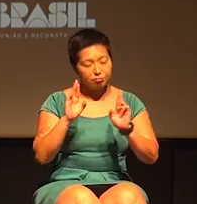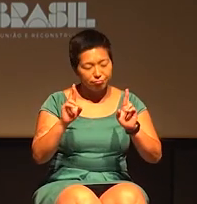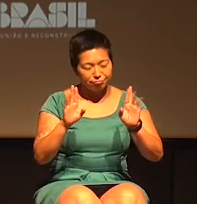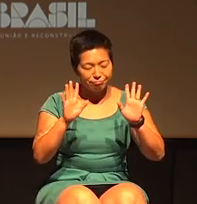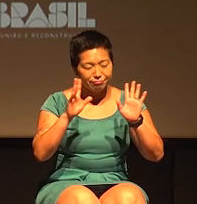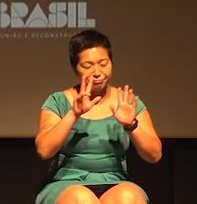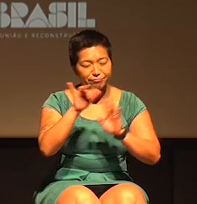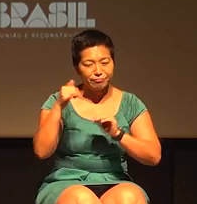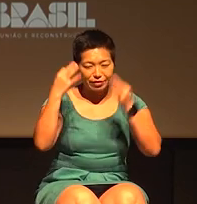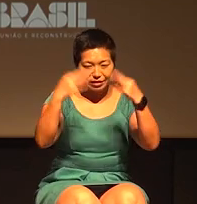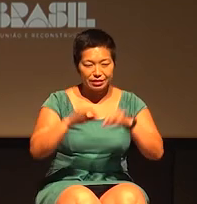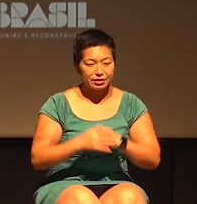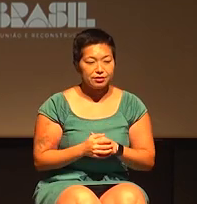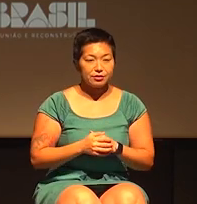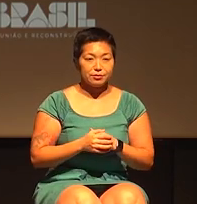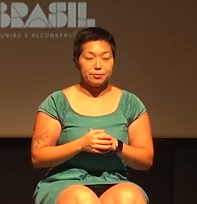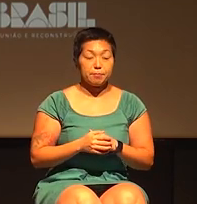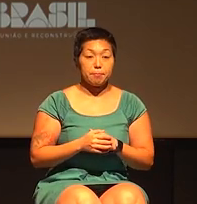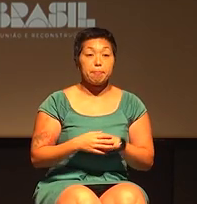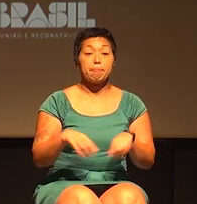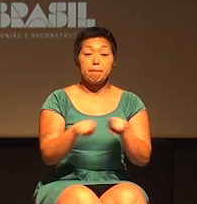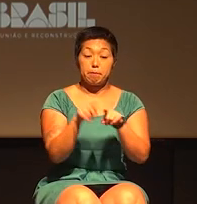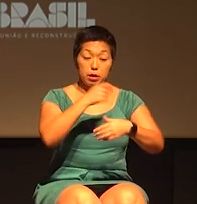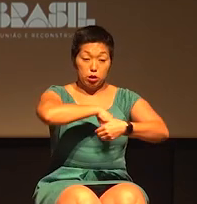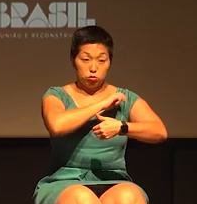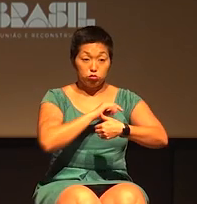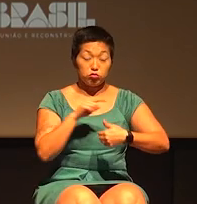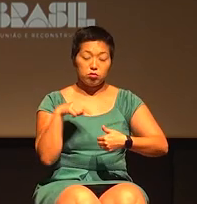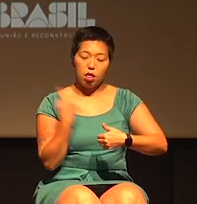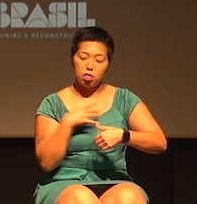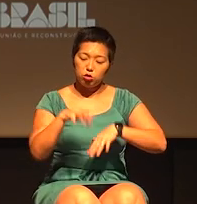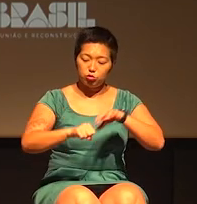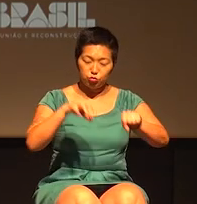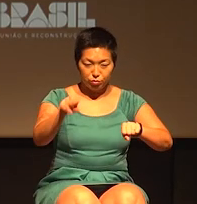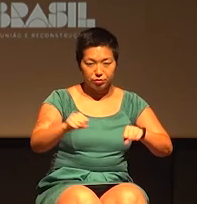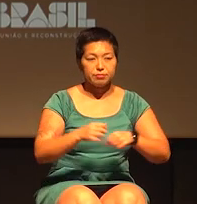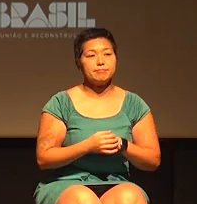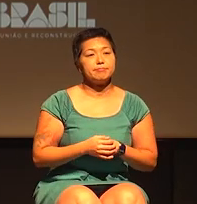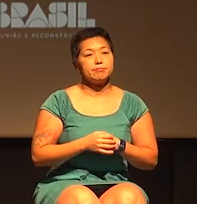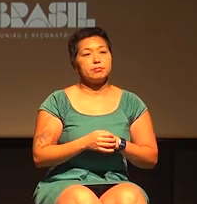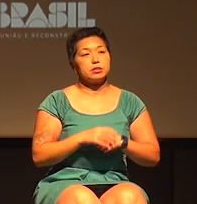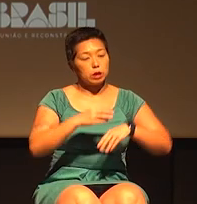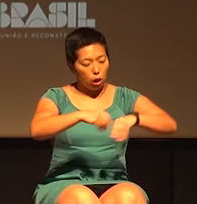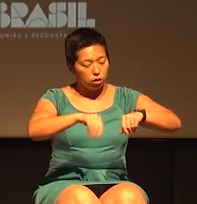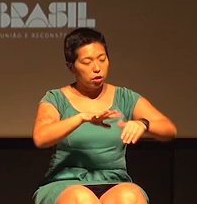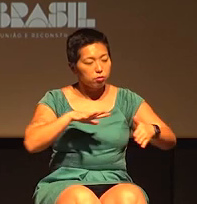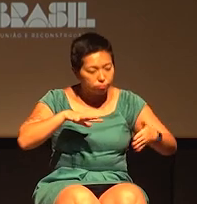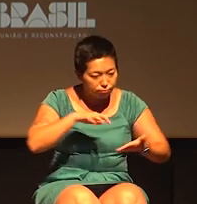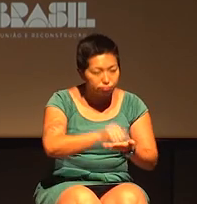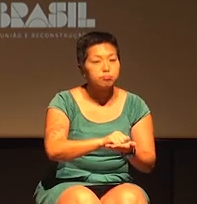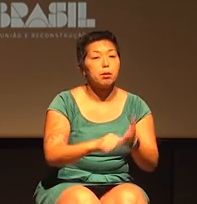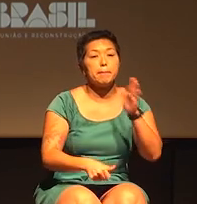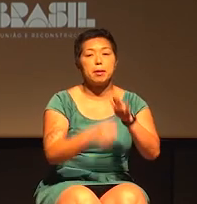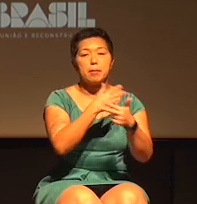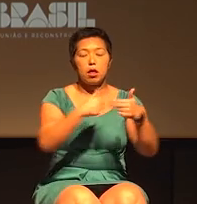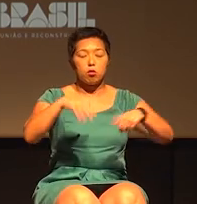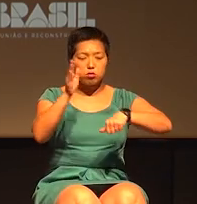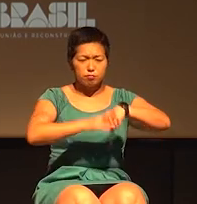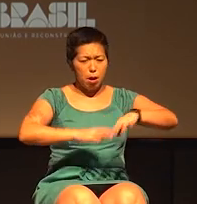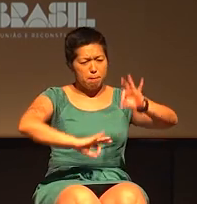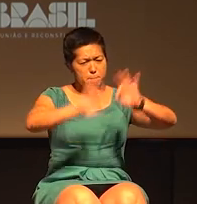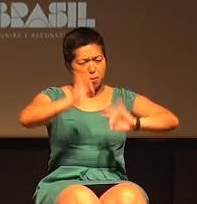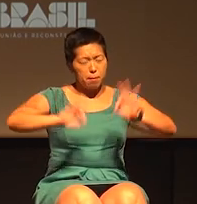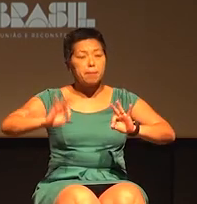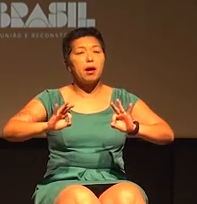certo eh e aí tem as cozinhas das nossas ocupações assim quando a gente entra no terreno primeira coisa que levanta é uma